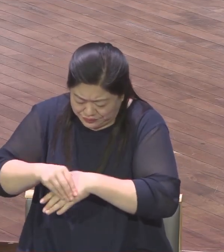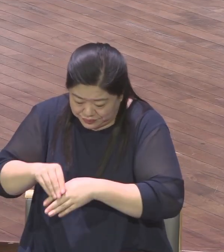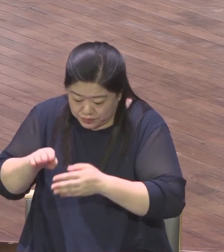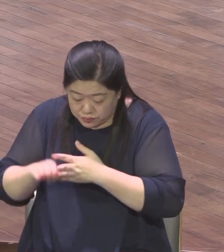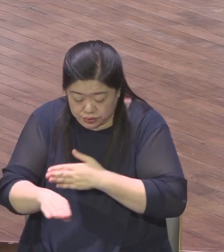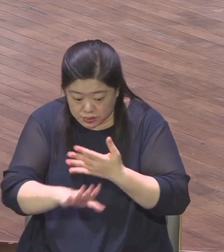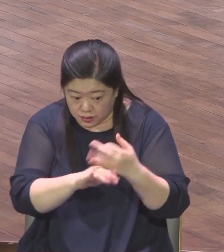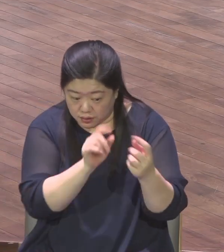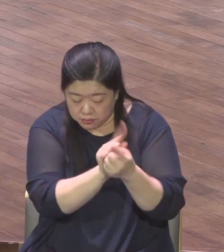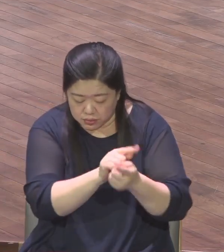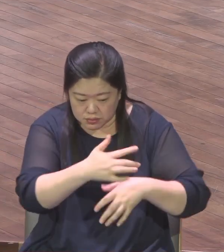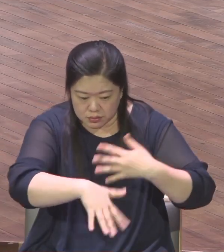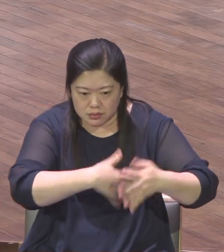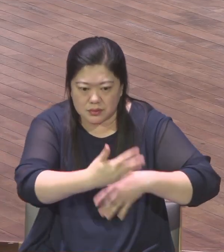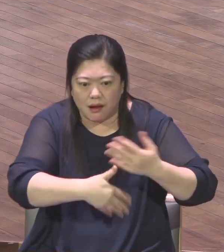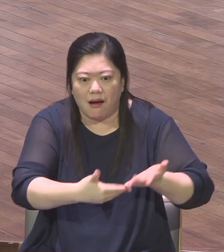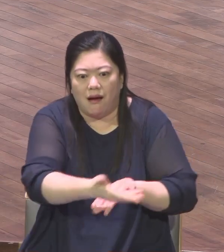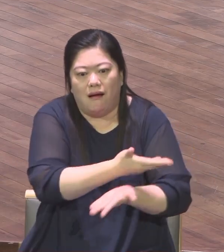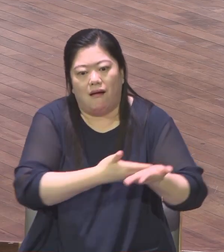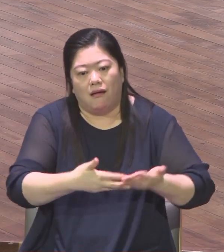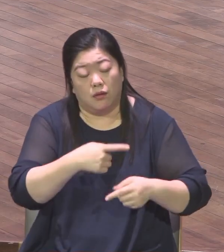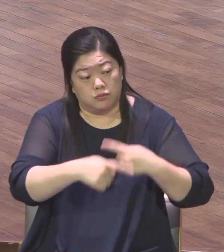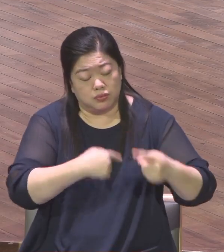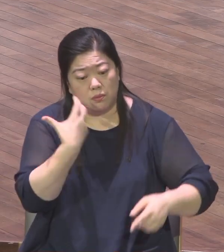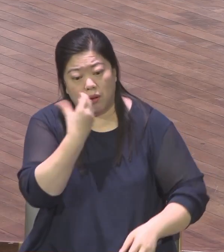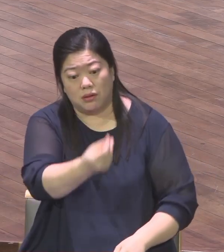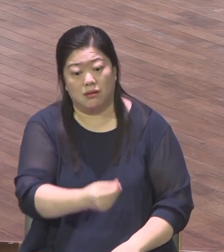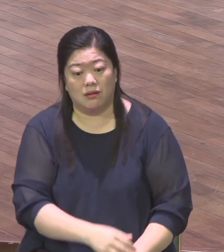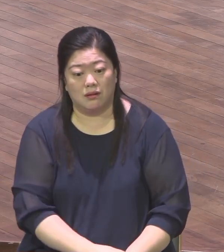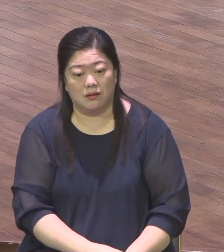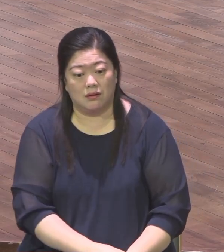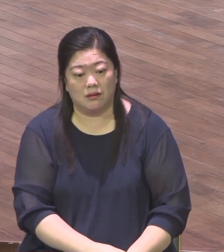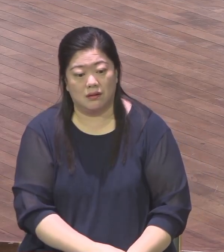전기불 들고 불 꺼놓고 전기불 들은다고 노래 부른다고 빛이 되는 게